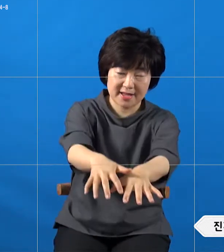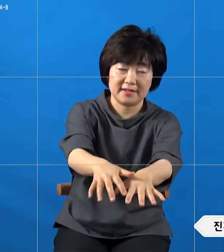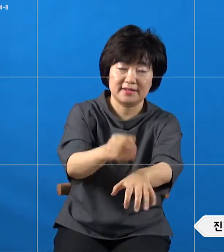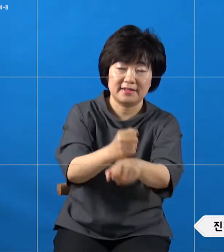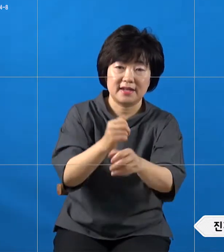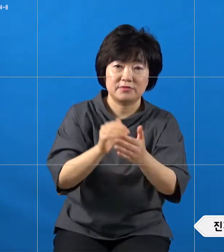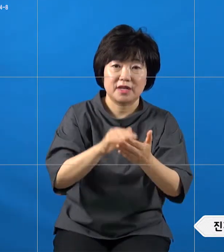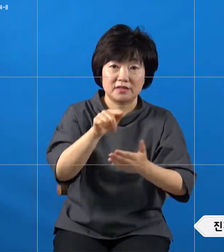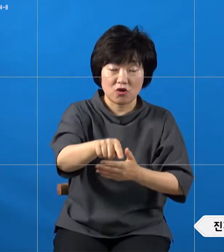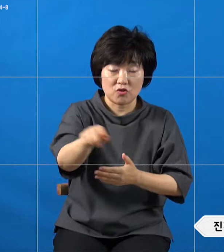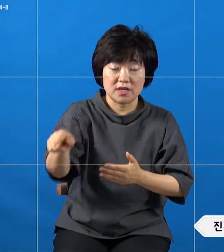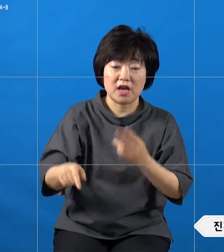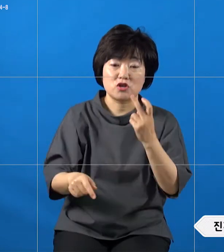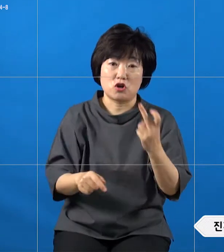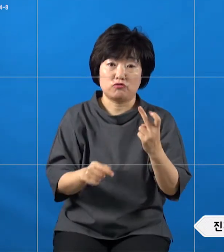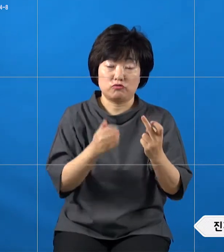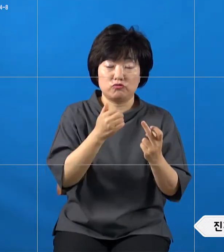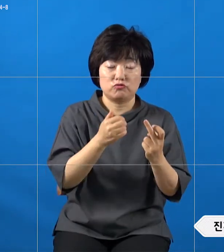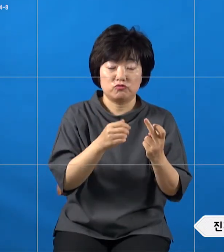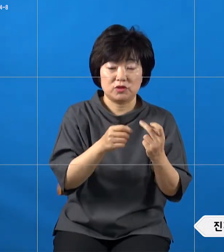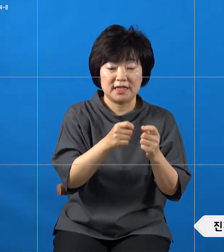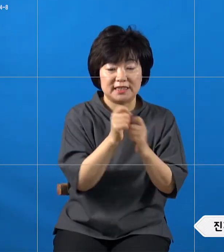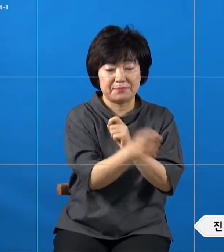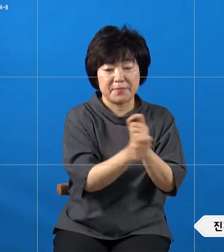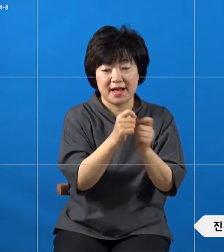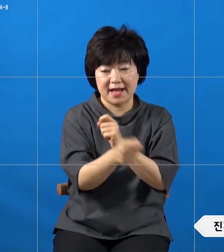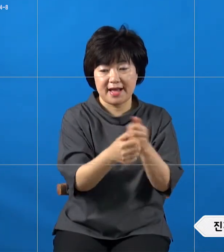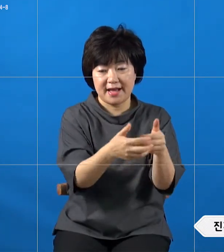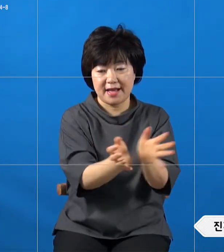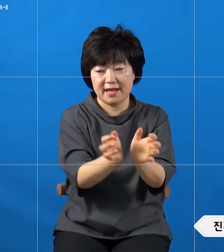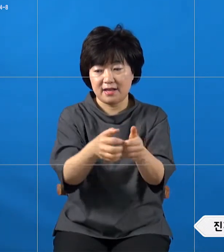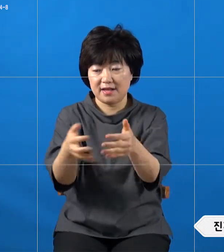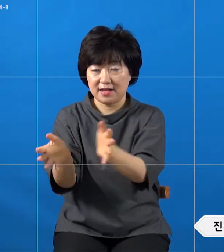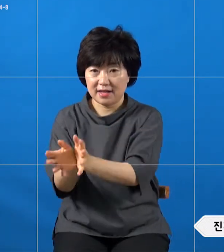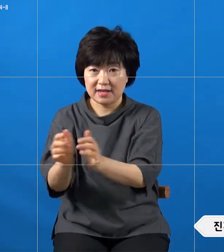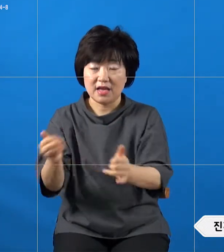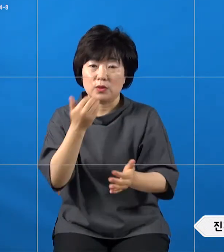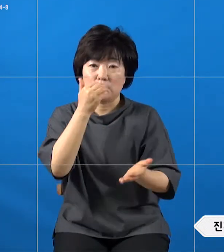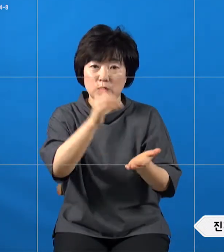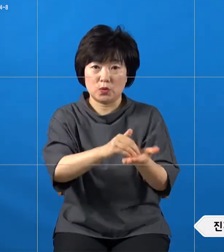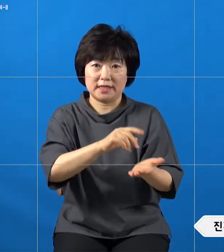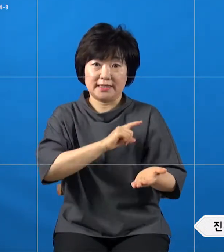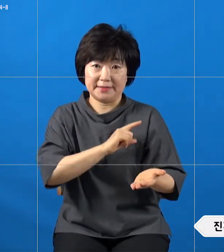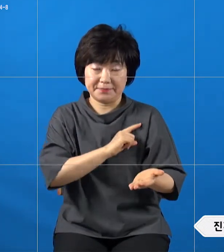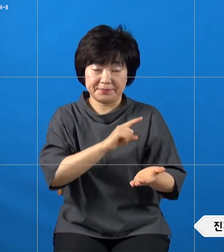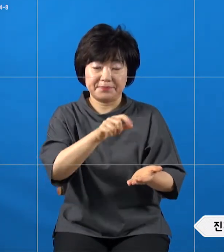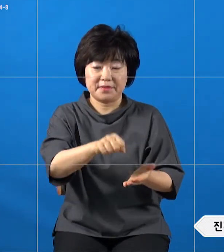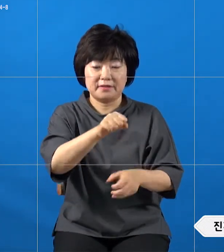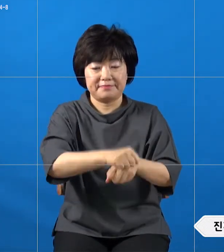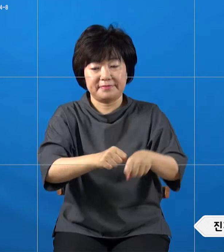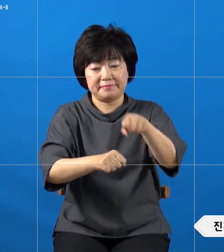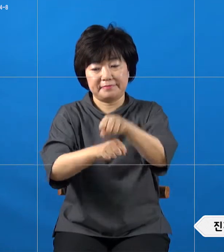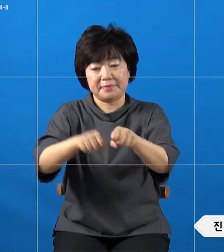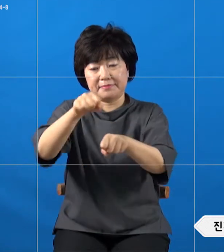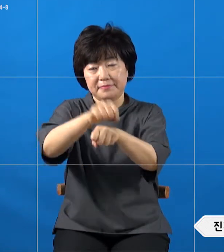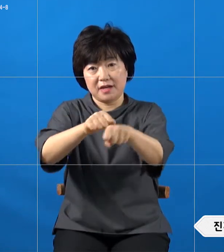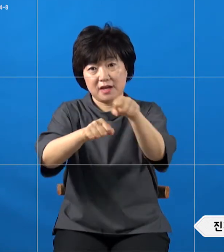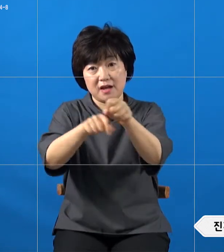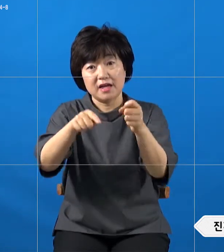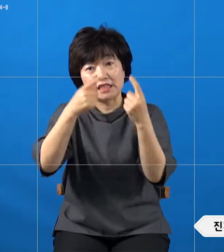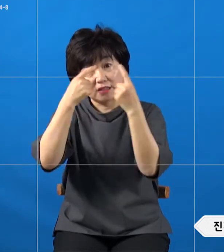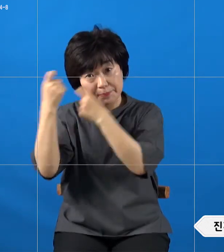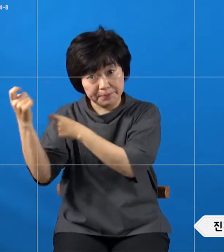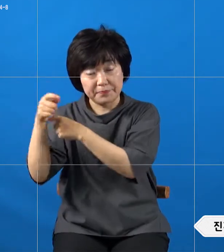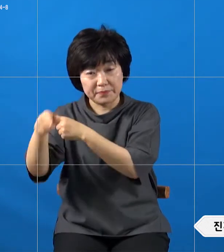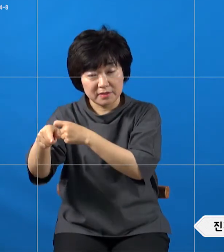12지파에 하나님의 은혜를 기록으로 남긴 것을 우리는 기억하기도 합니다. 성경에 보면 끊임없이